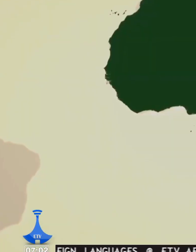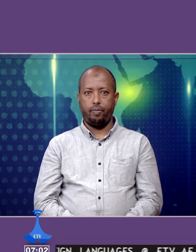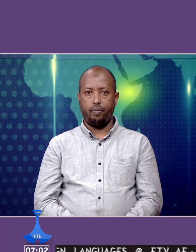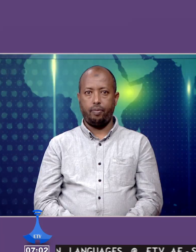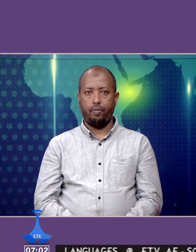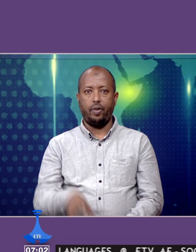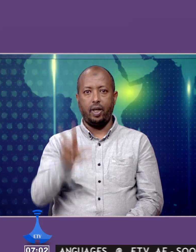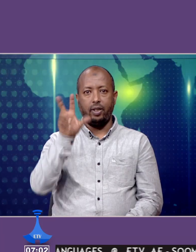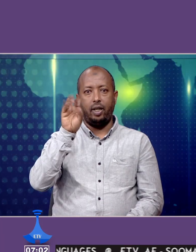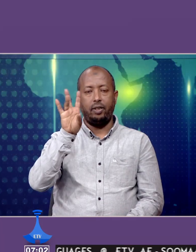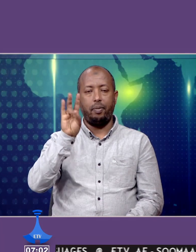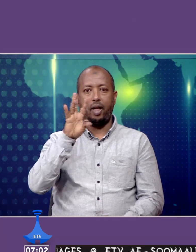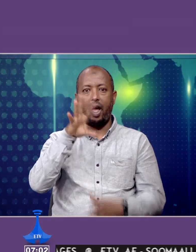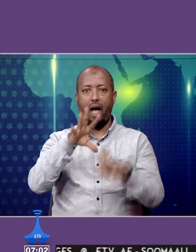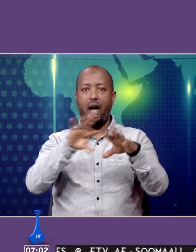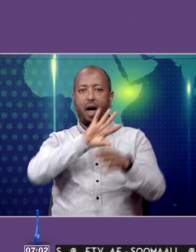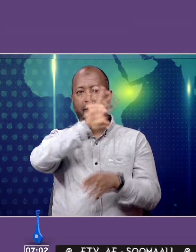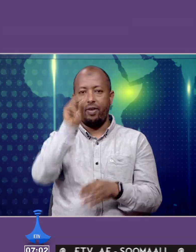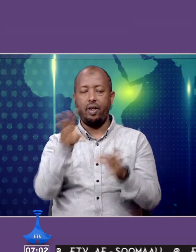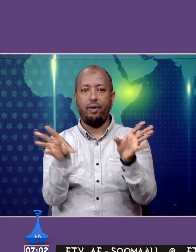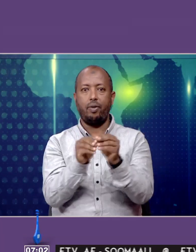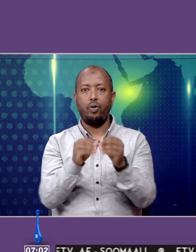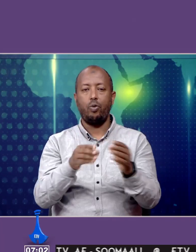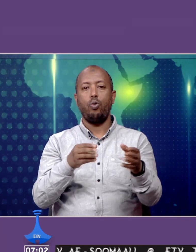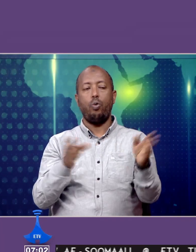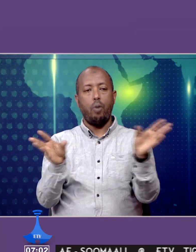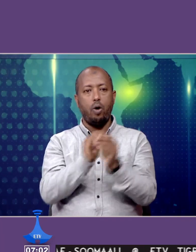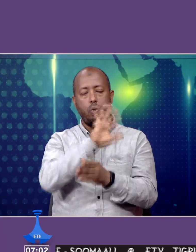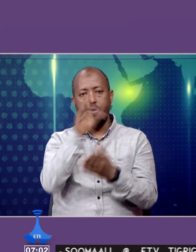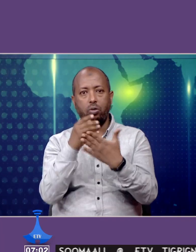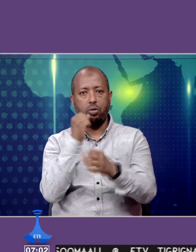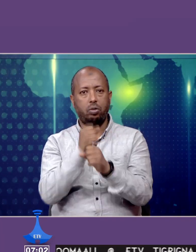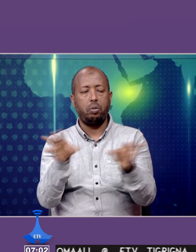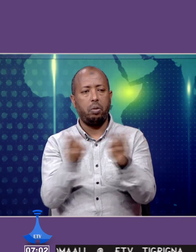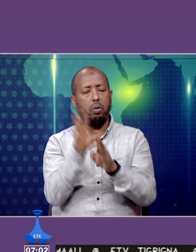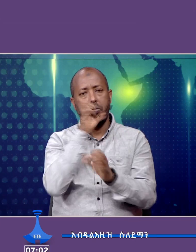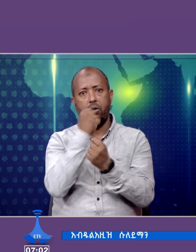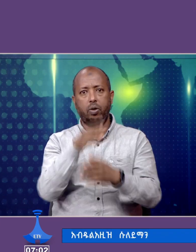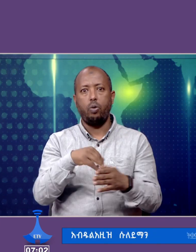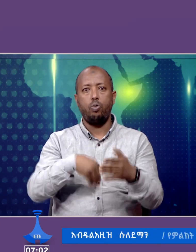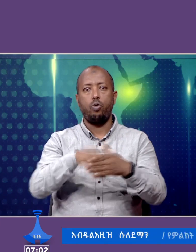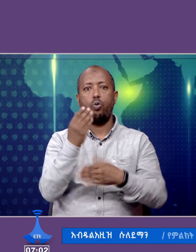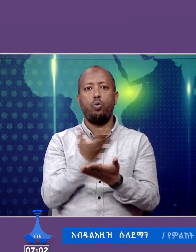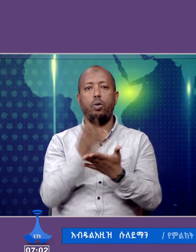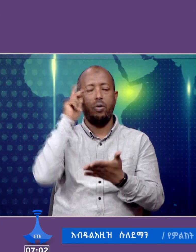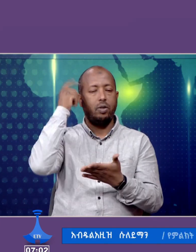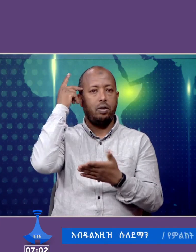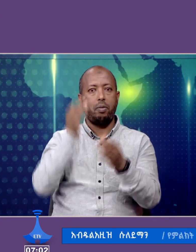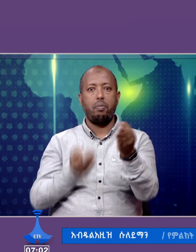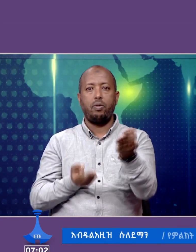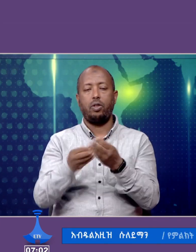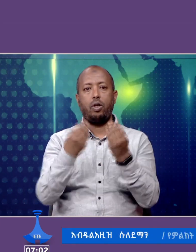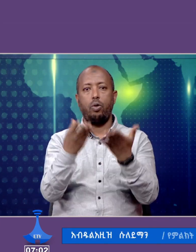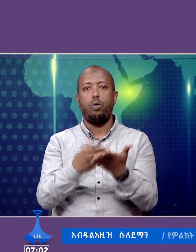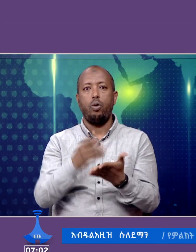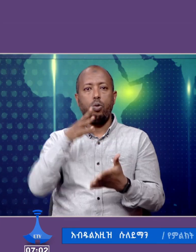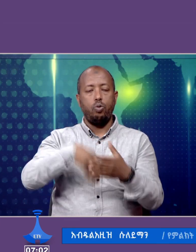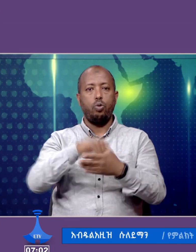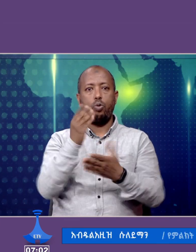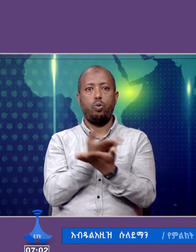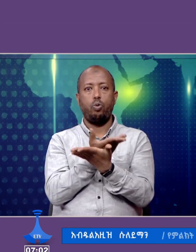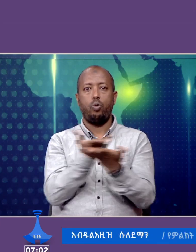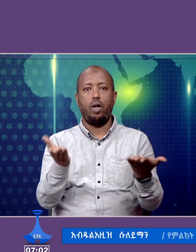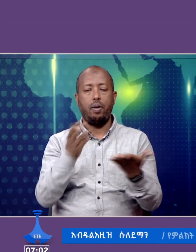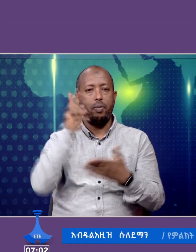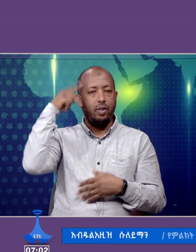ሰላሳ ሰባተኛው የአፍሪካ ህብረት የመሪዎች ጉባኤ መጠናቀቅን አስመልክቶ የውጭ ጉዳይ ሚኒስቴር መግለጫ ሰጥቷል። የውጭ ጉዳይ ሚኒስትር ዴታና የጉባኤው